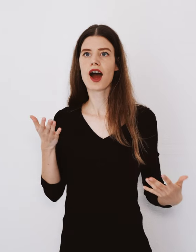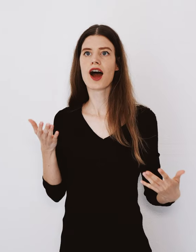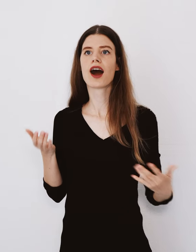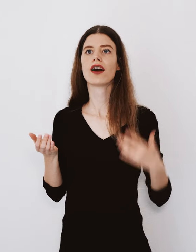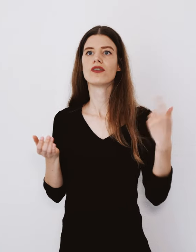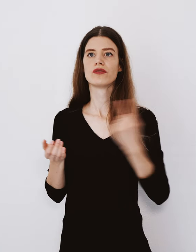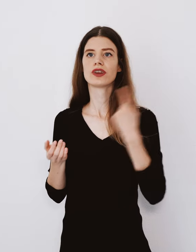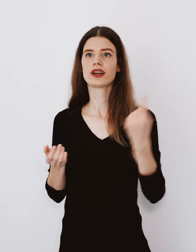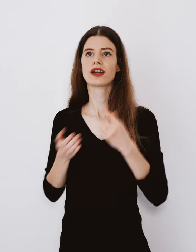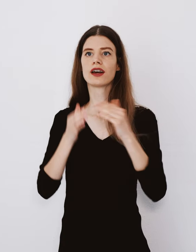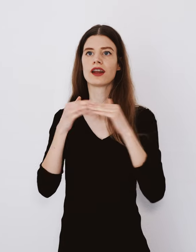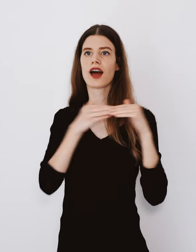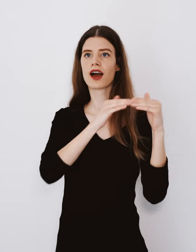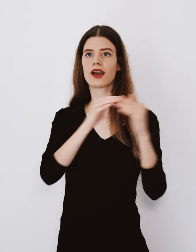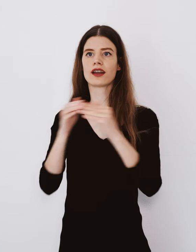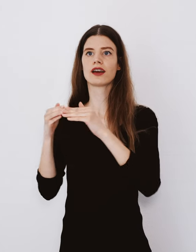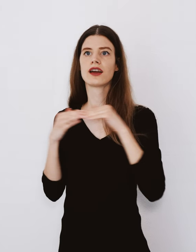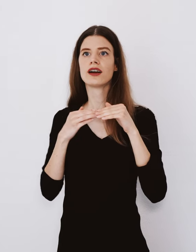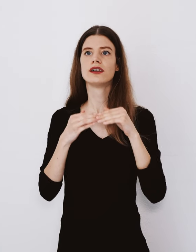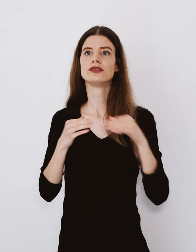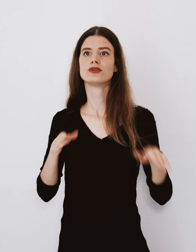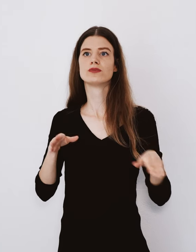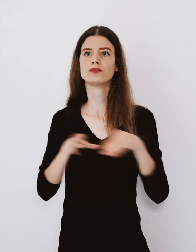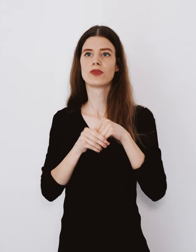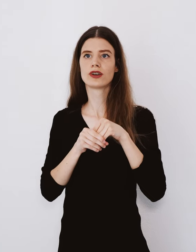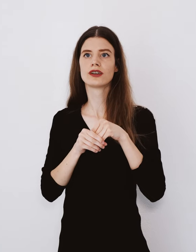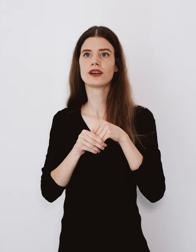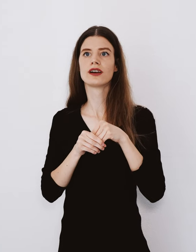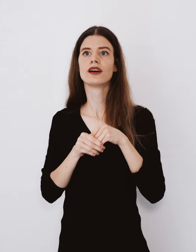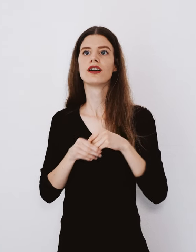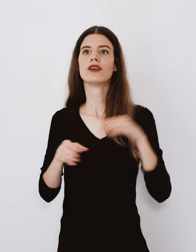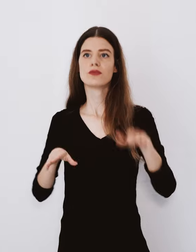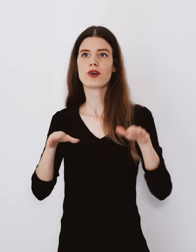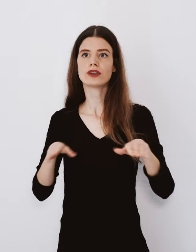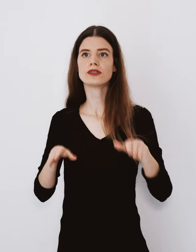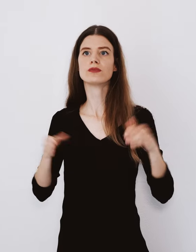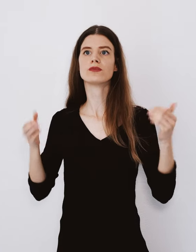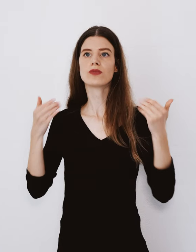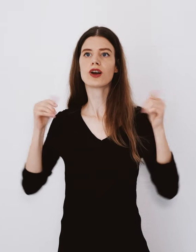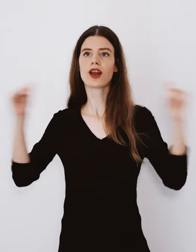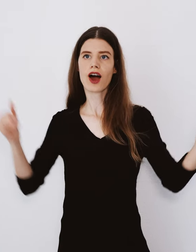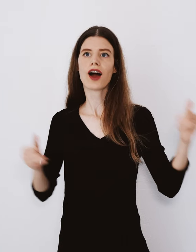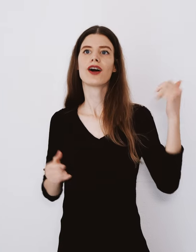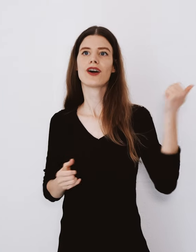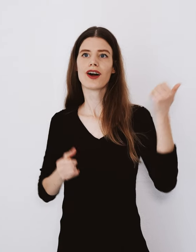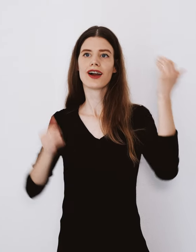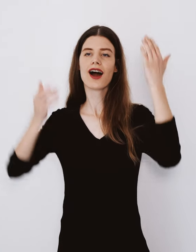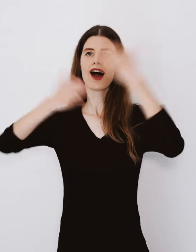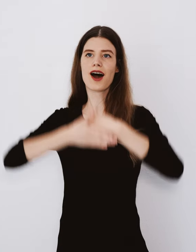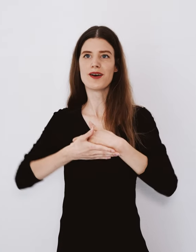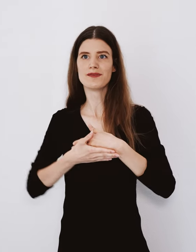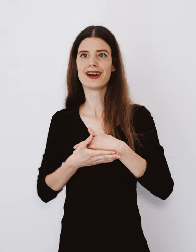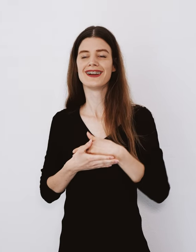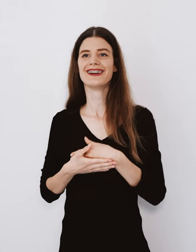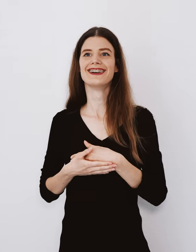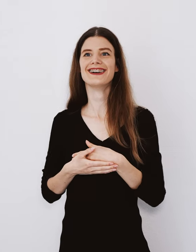die leichte Sprache? Wir sind hier wie alle anderen, um teilzuhaben. DJ, mach mal lauter, heute wird